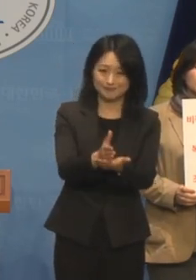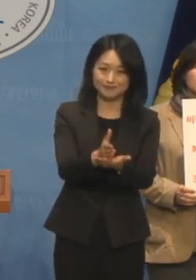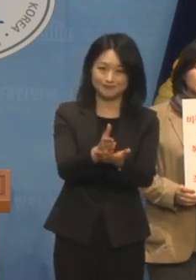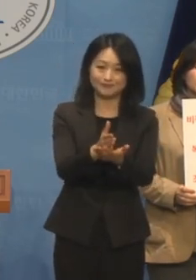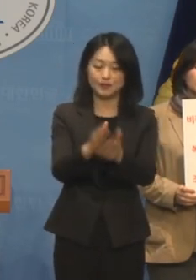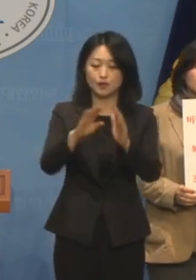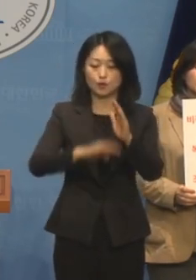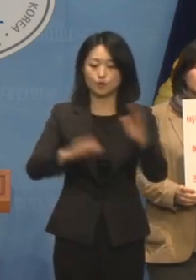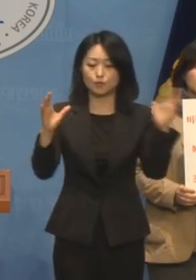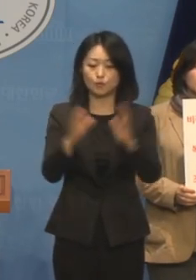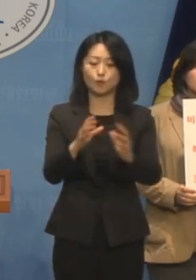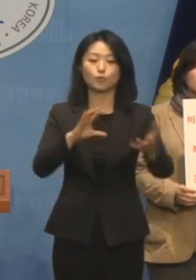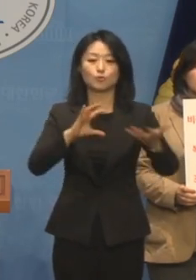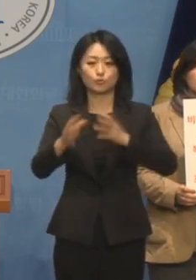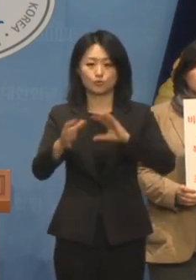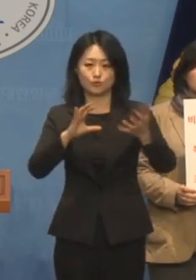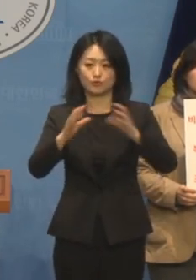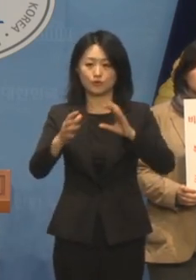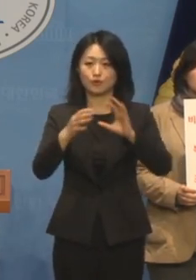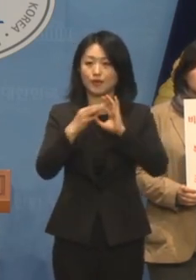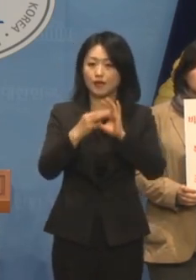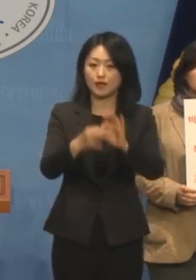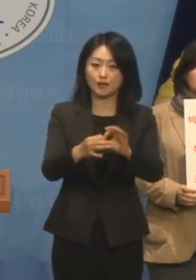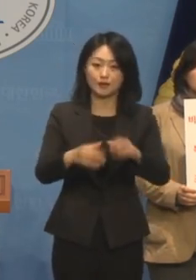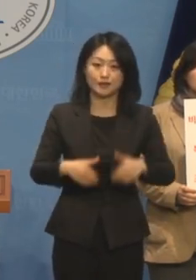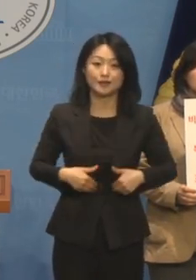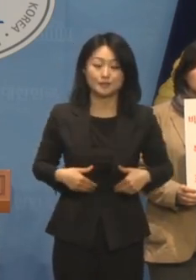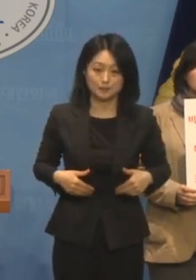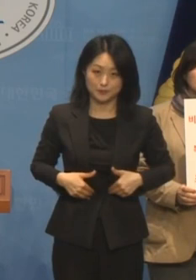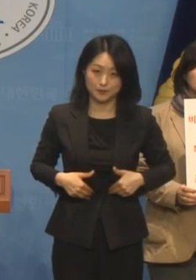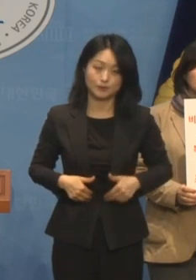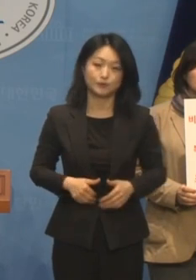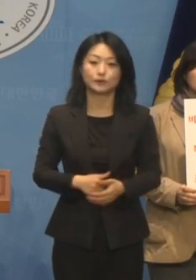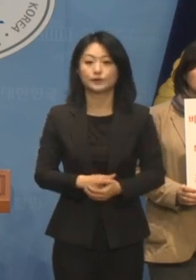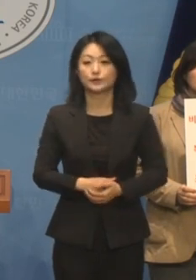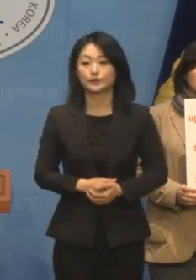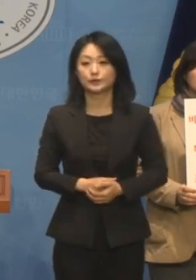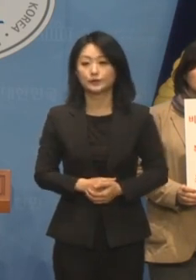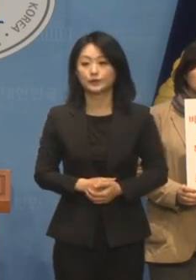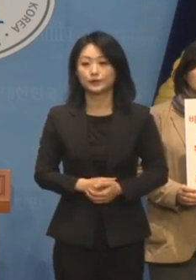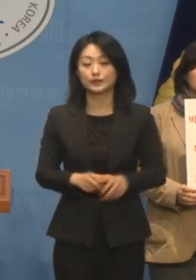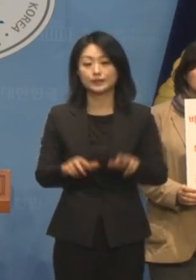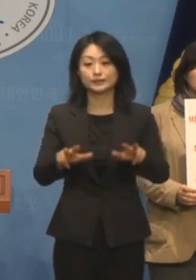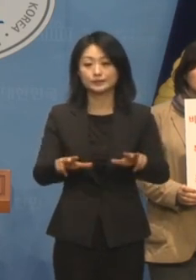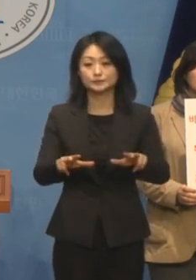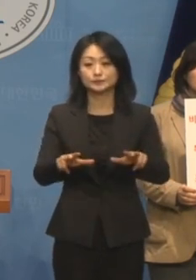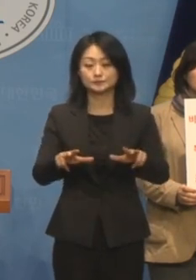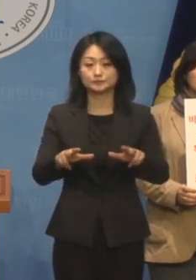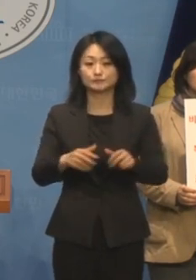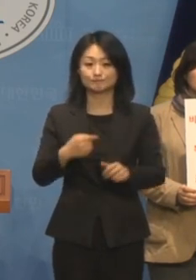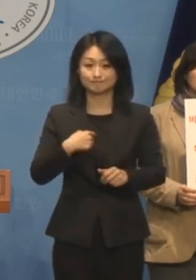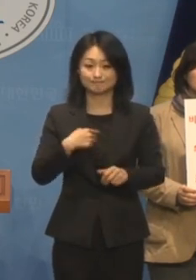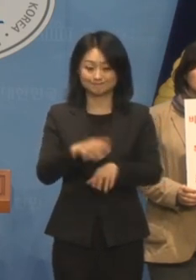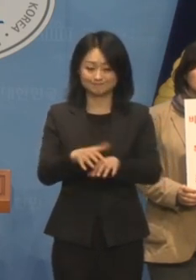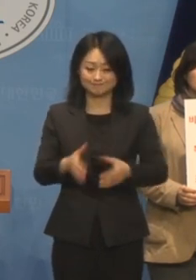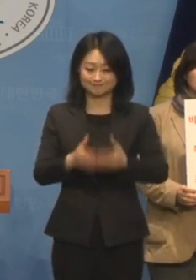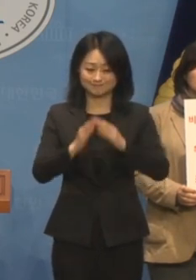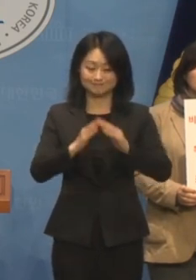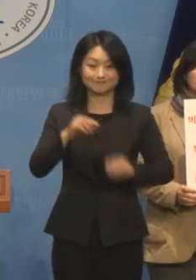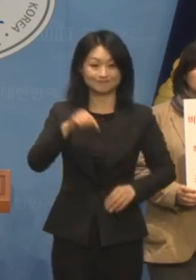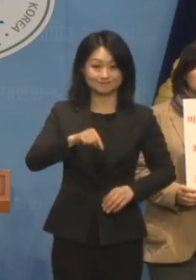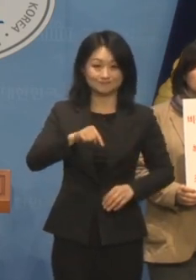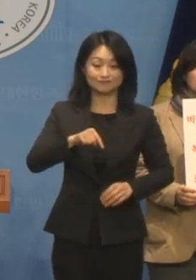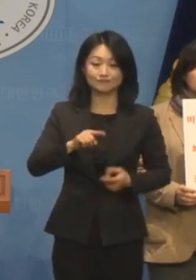찾아내기 위해서의 그런 토론이 계속해서 이어져 나가야 한다고 생각을 하고요. 지금 이제 공대위가 출범한 것에